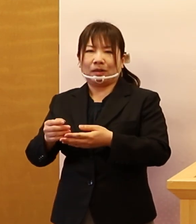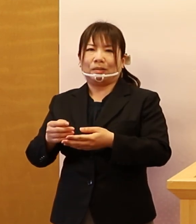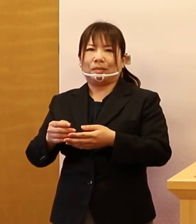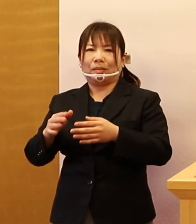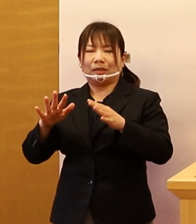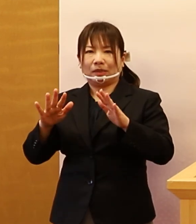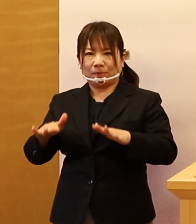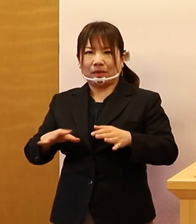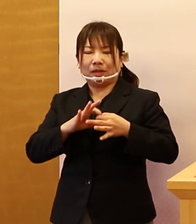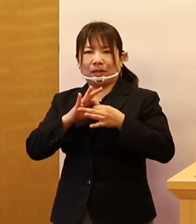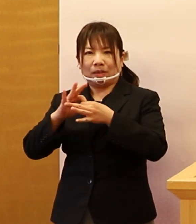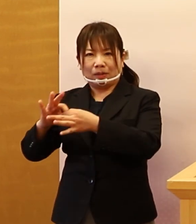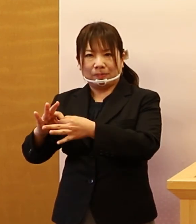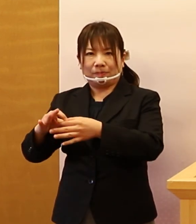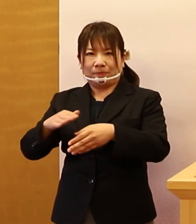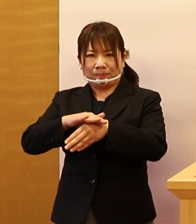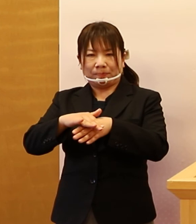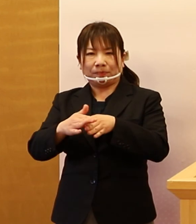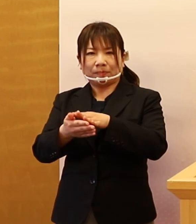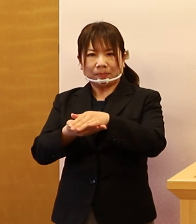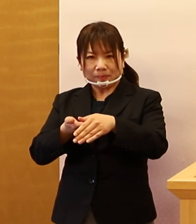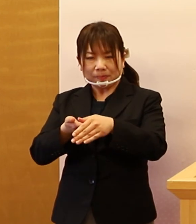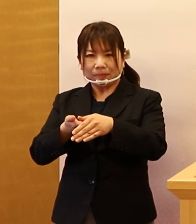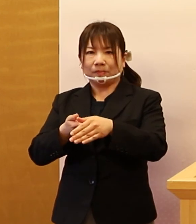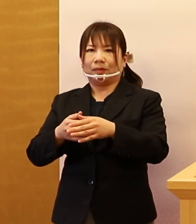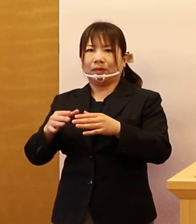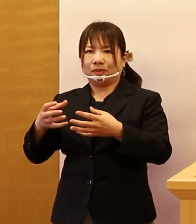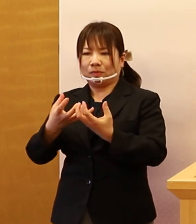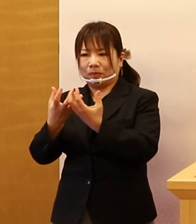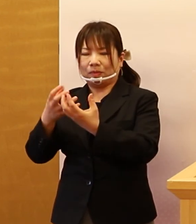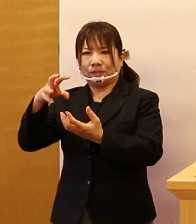った基本的な感染防止対策に